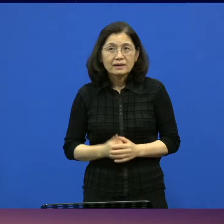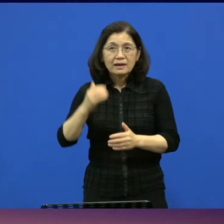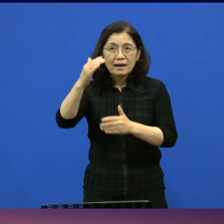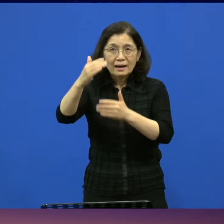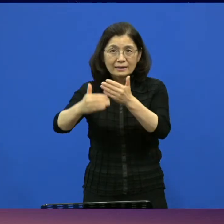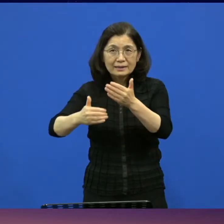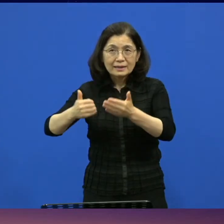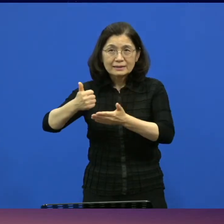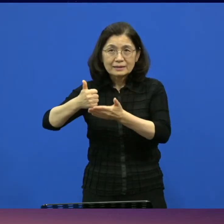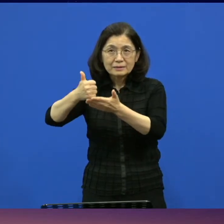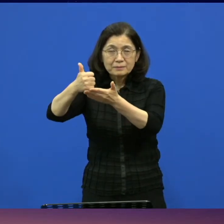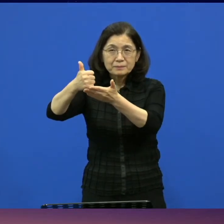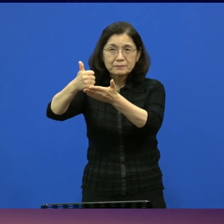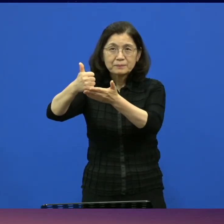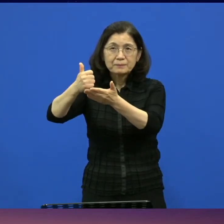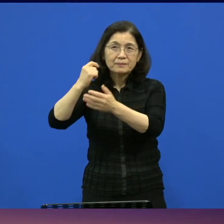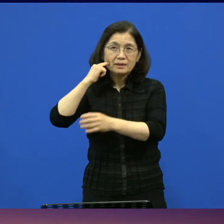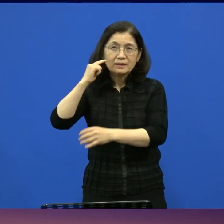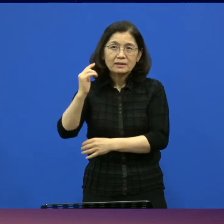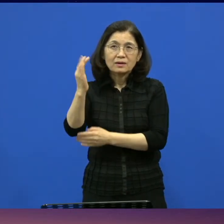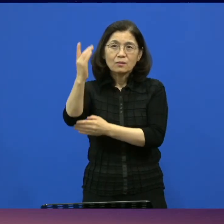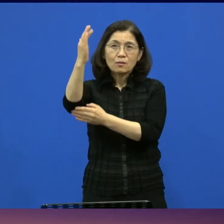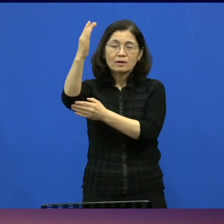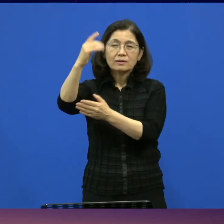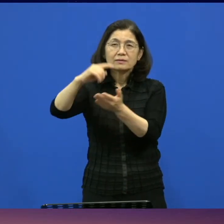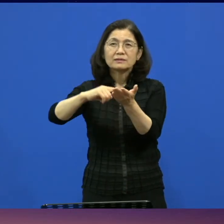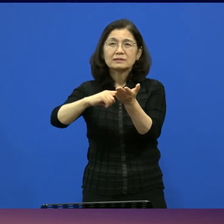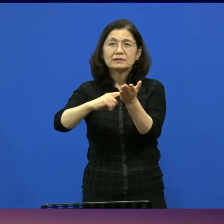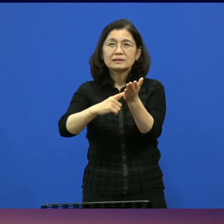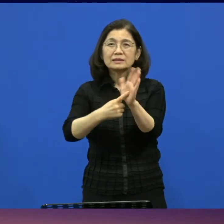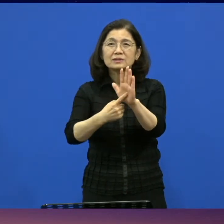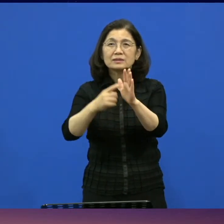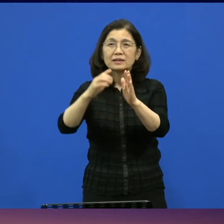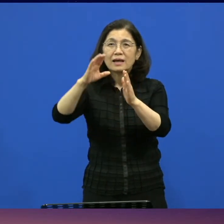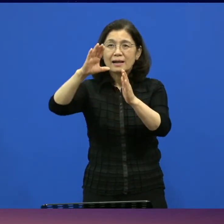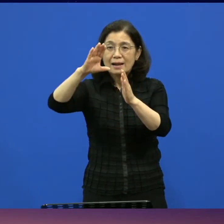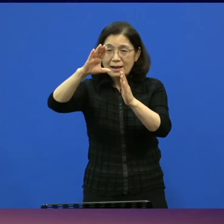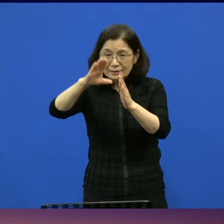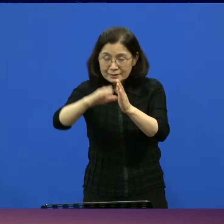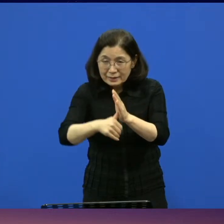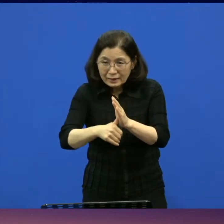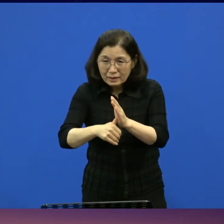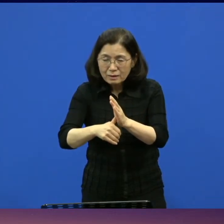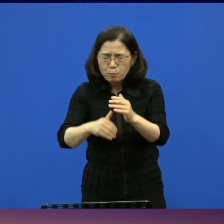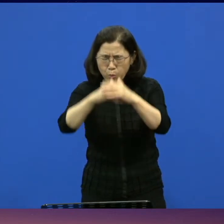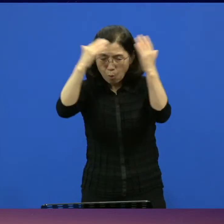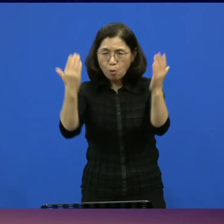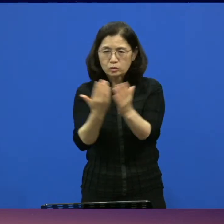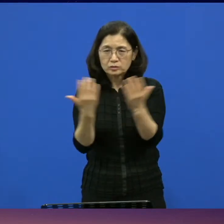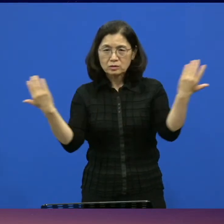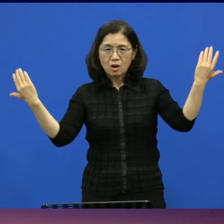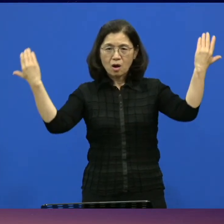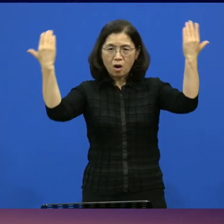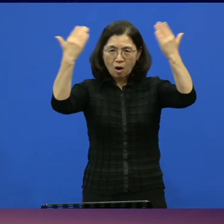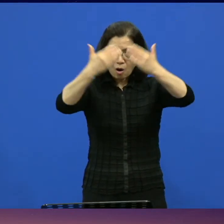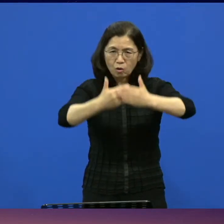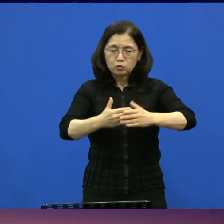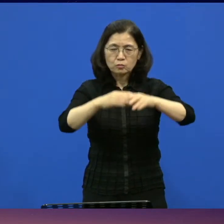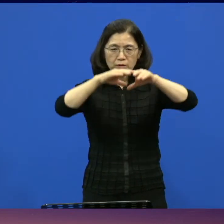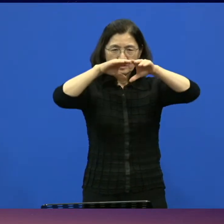하나님이 당신의 영광을 드러내시면 반전이라는 거죠. 모든 어둠이 다 끝이 나요.